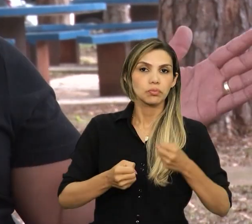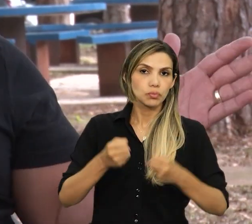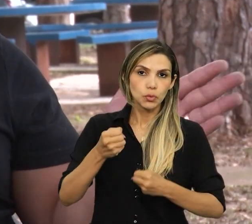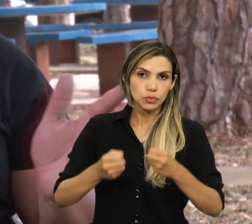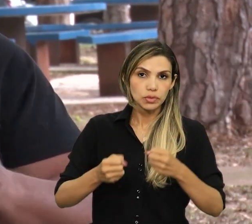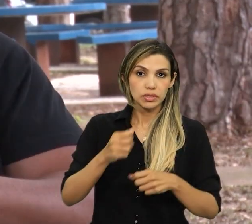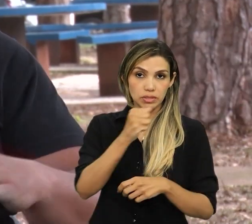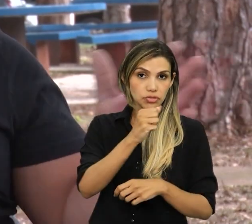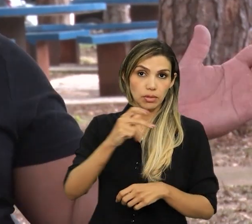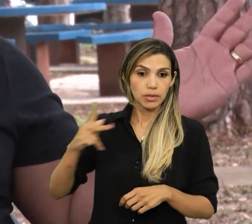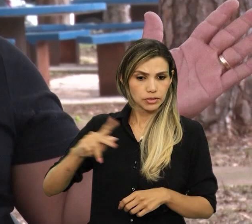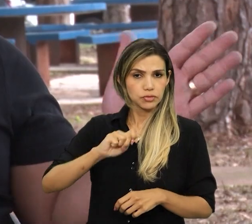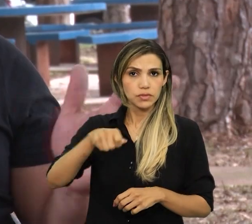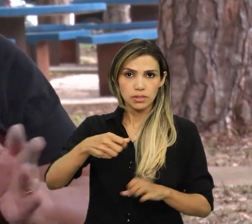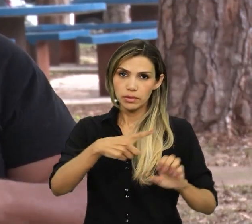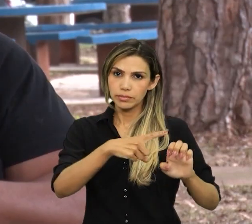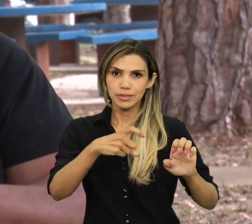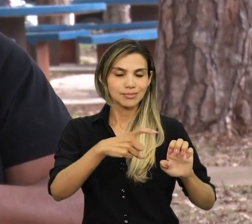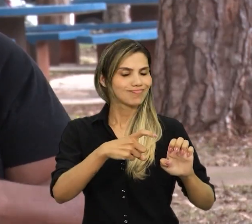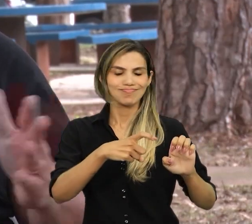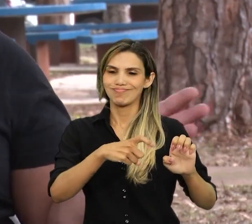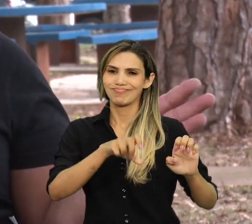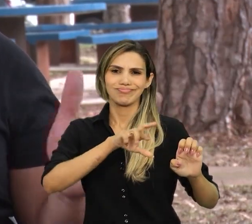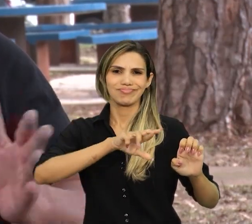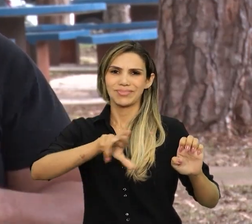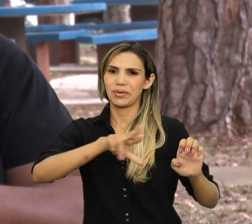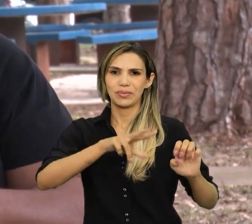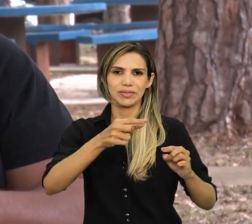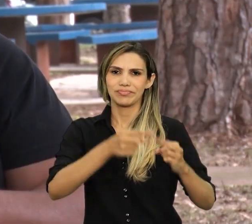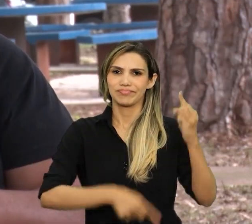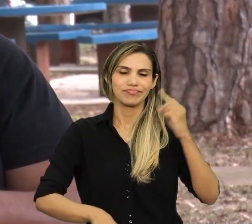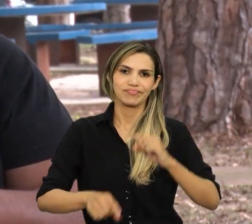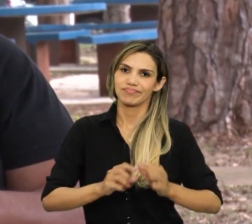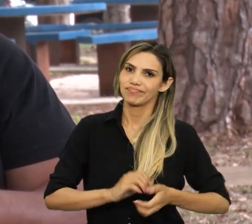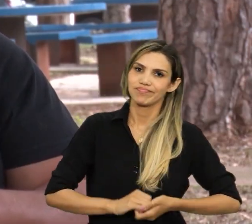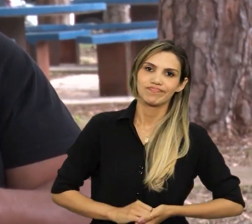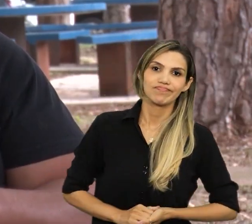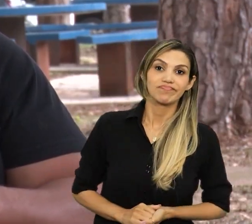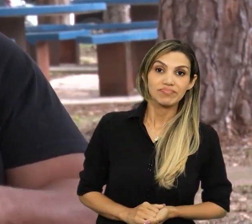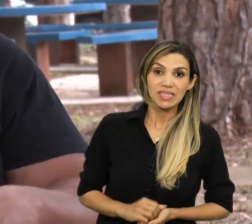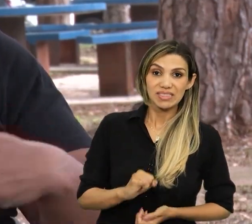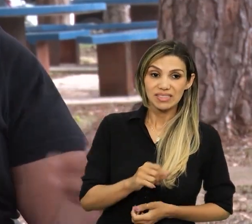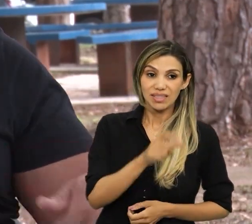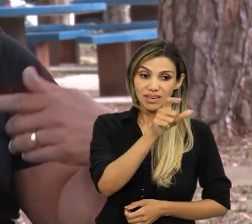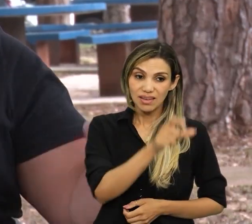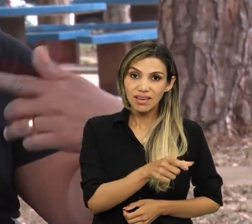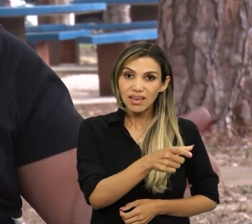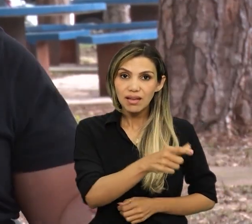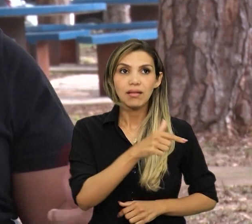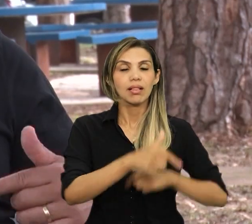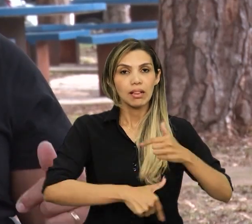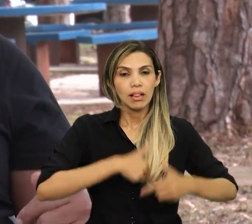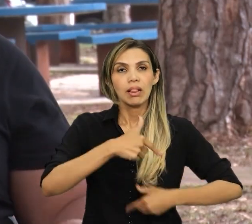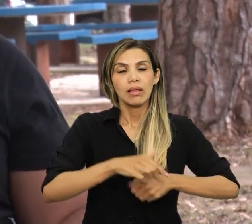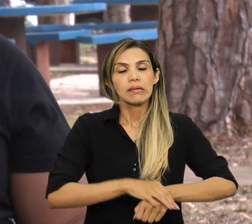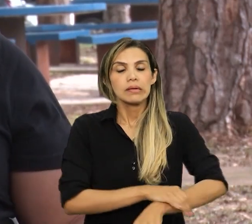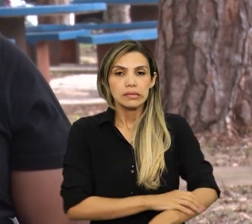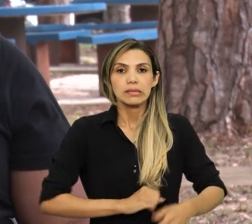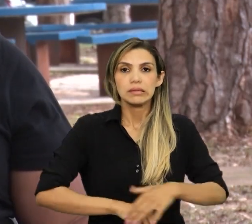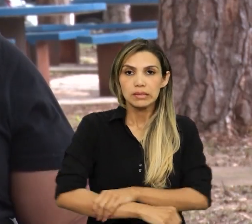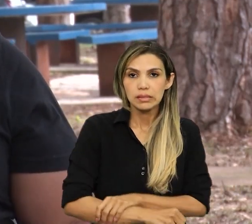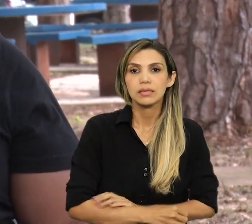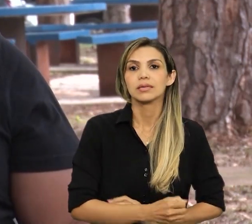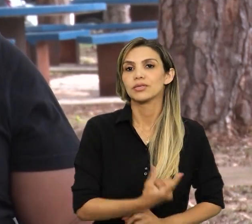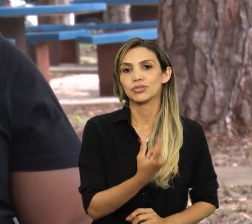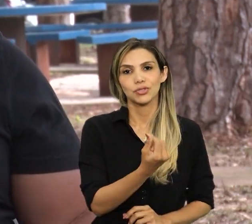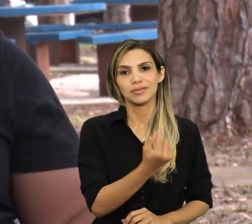aplicativo, por exemplo, é o empreendedor, e ele não é o empreendedor. Tá? Então, se ele não trabalhar muito, ele não consegue ganhar o pão